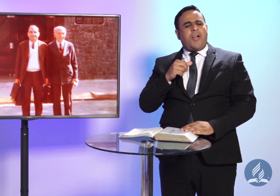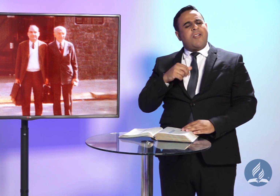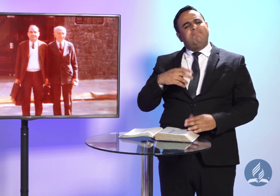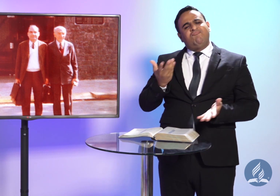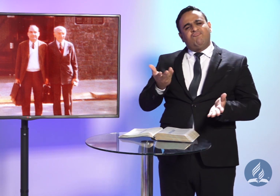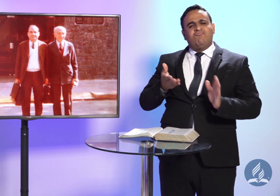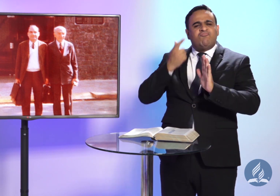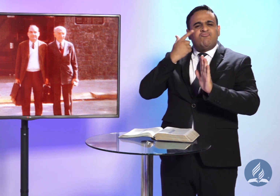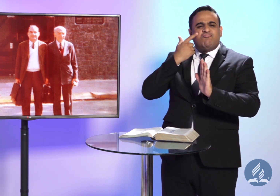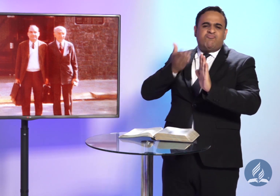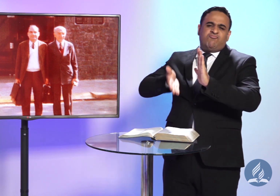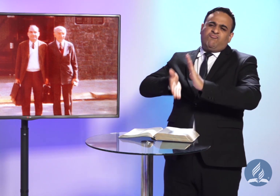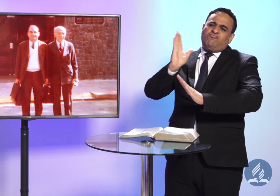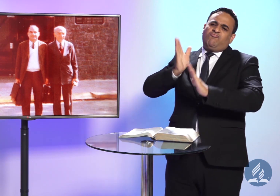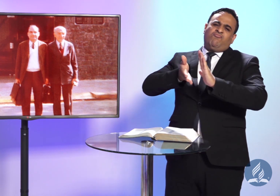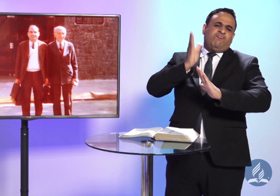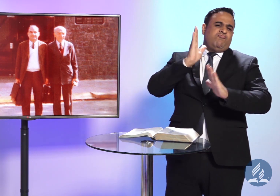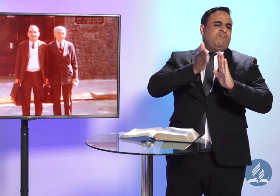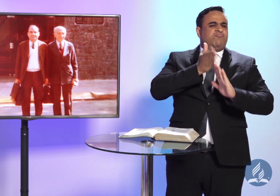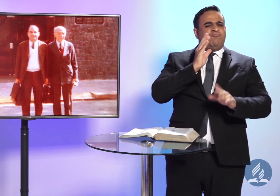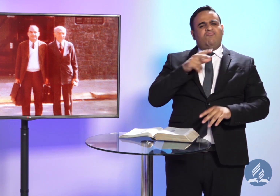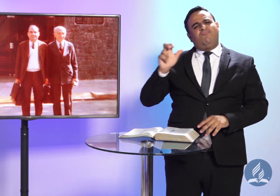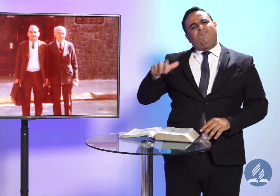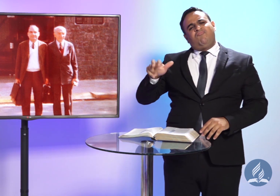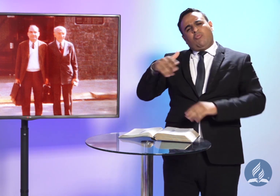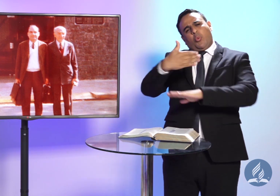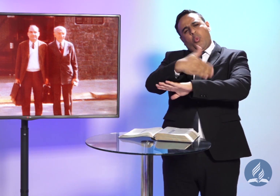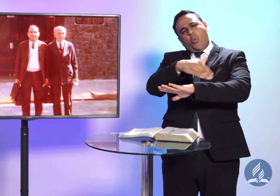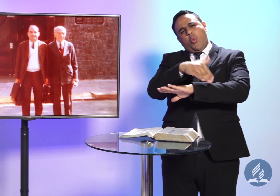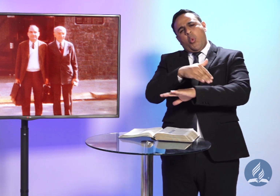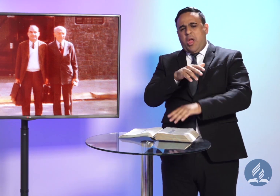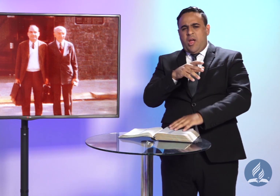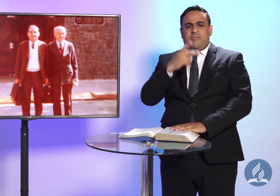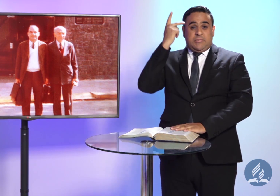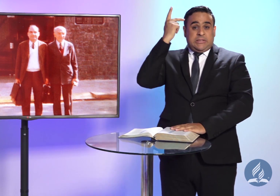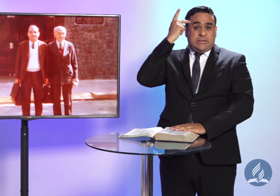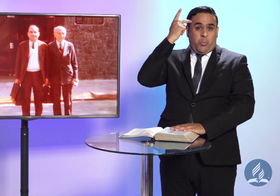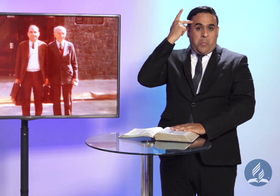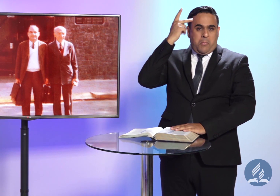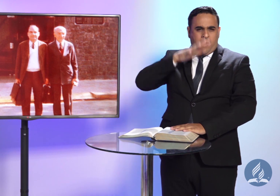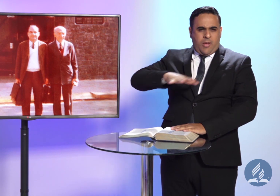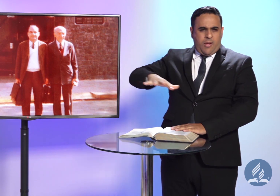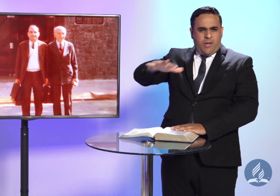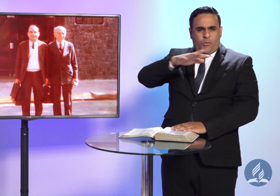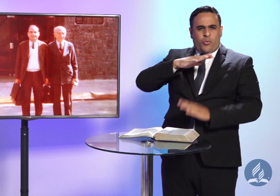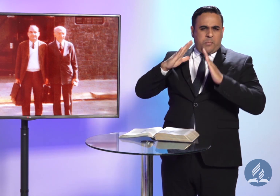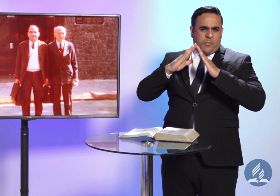E um dia ele estava passeando, andando pelas ruas de São Paulo, na região onde ele morava.